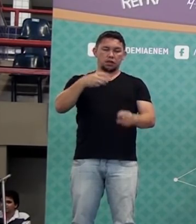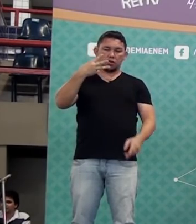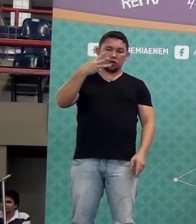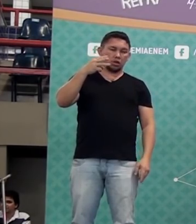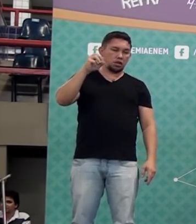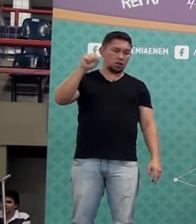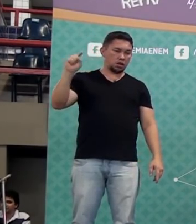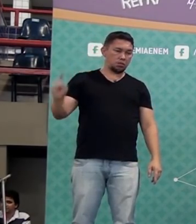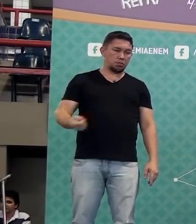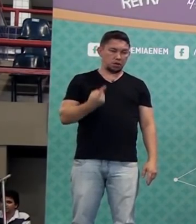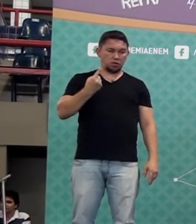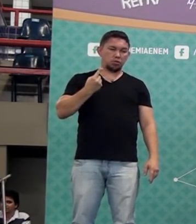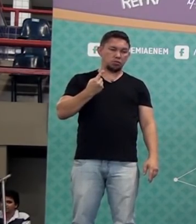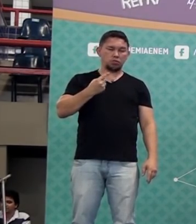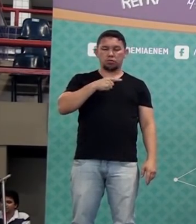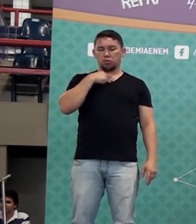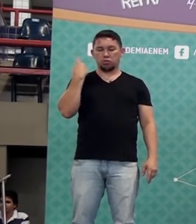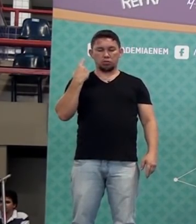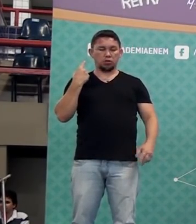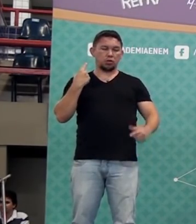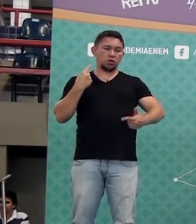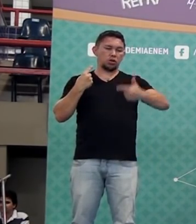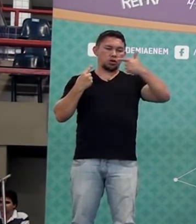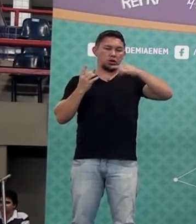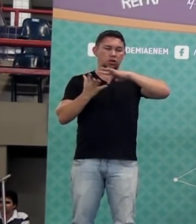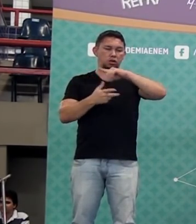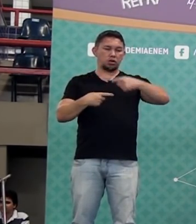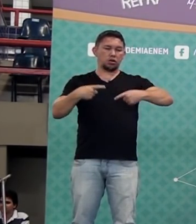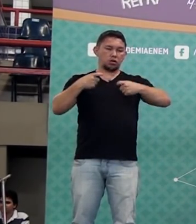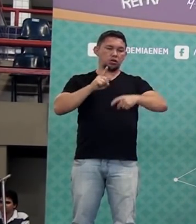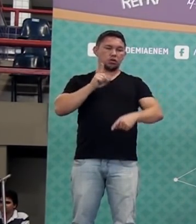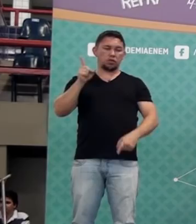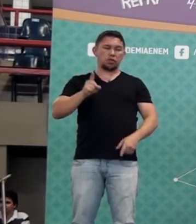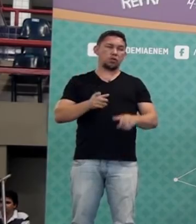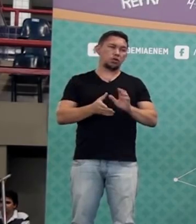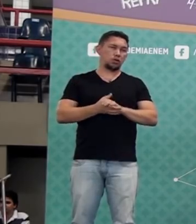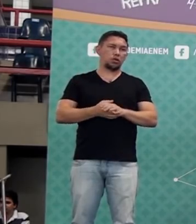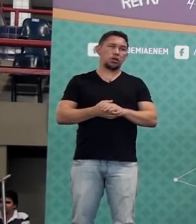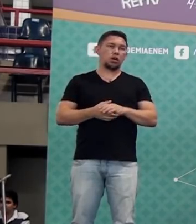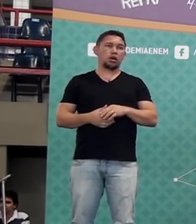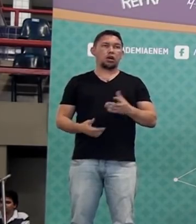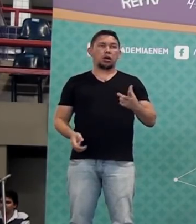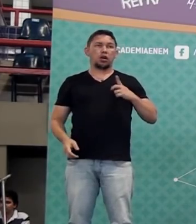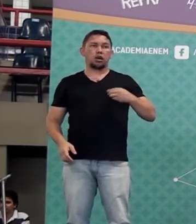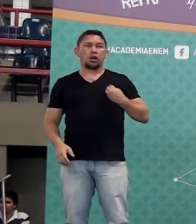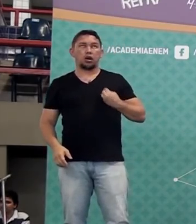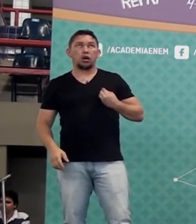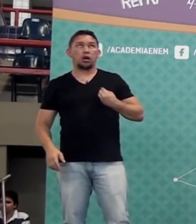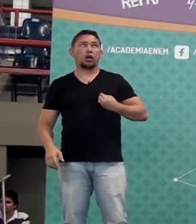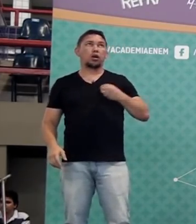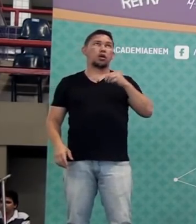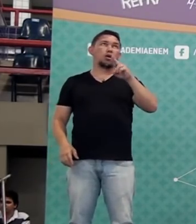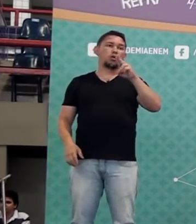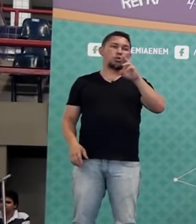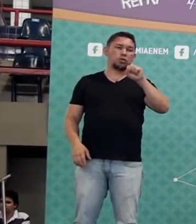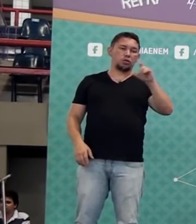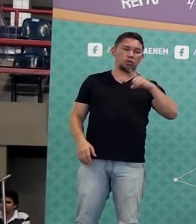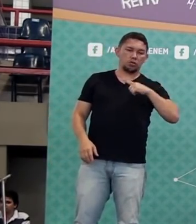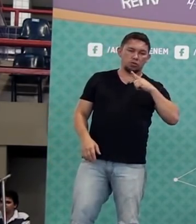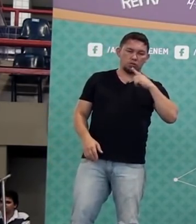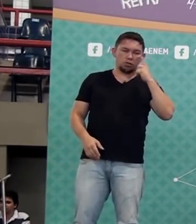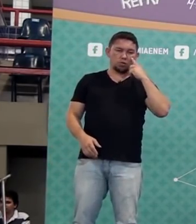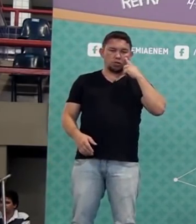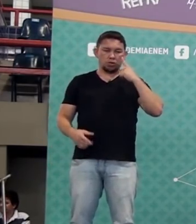30 milhões que morreram na Segunda Guerra Mundial, e foi a União Soviética. E vocês sabem da Blitzkrieg, da